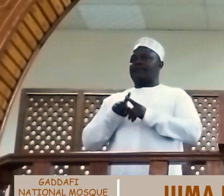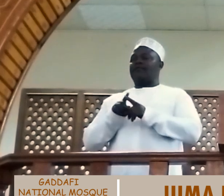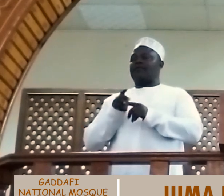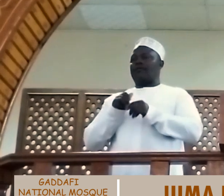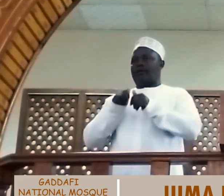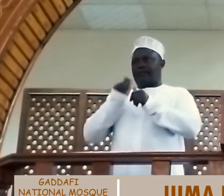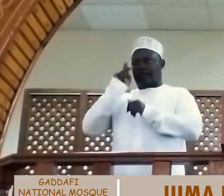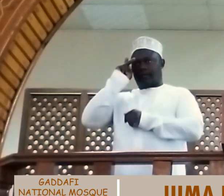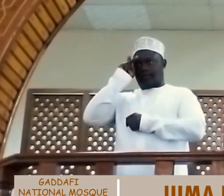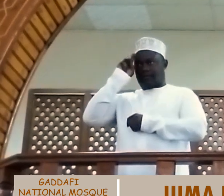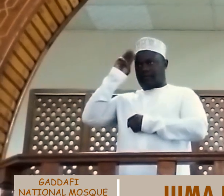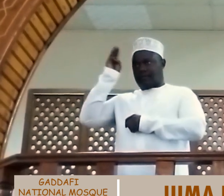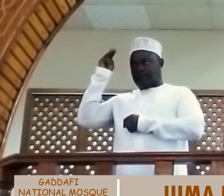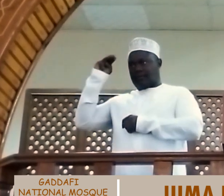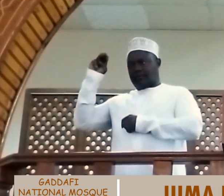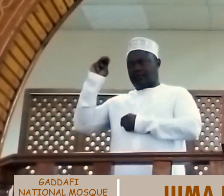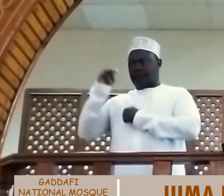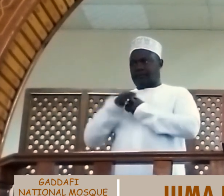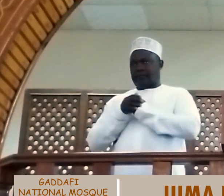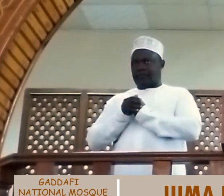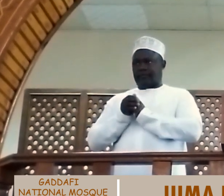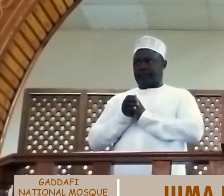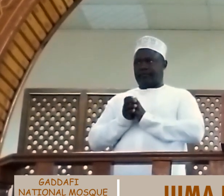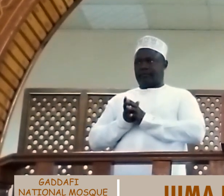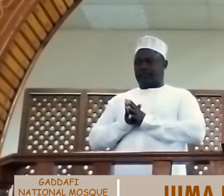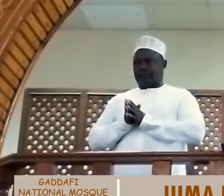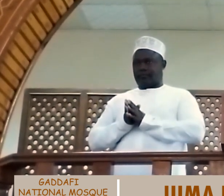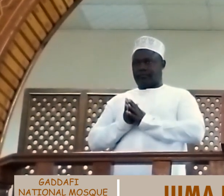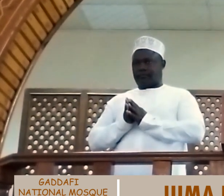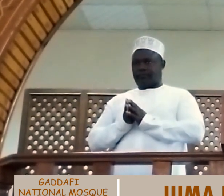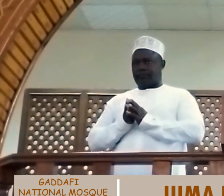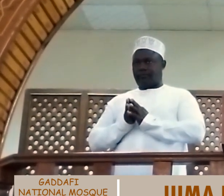وأشهد أن محمدًا عبده ورسوله